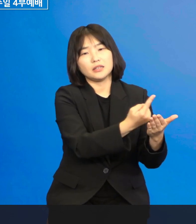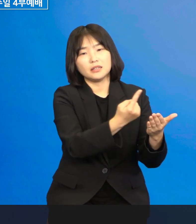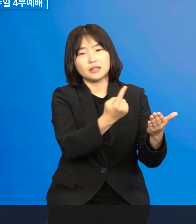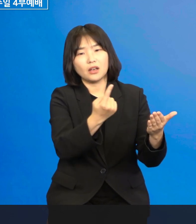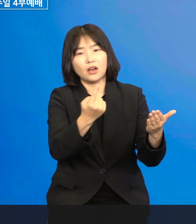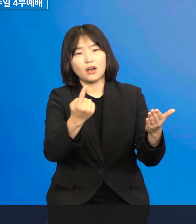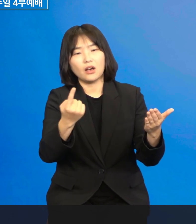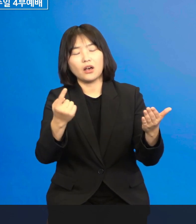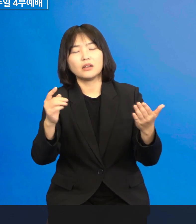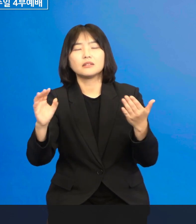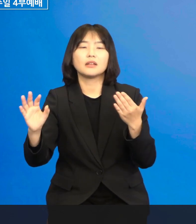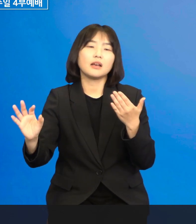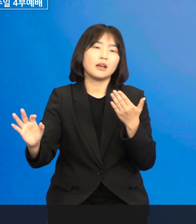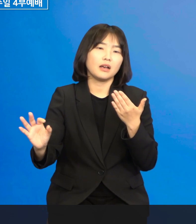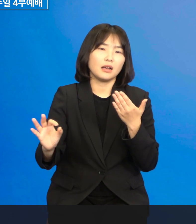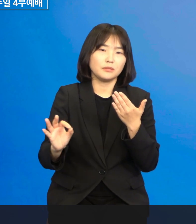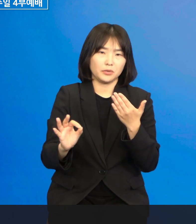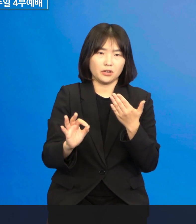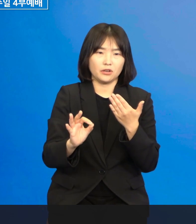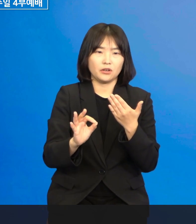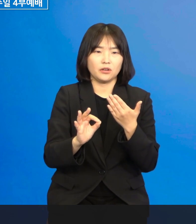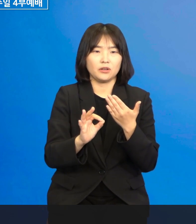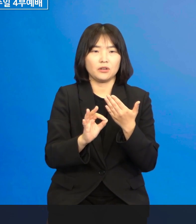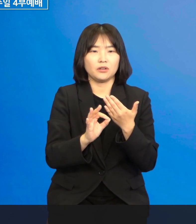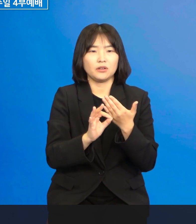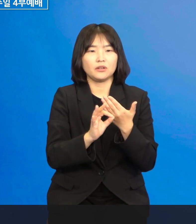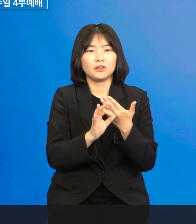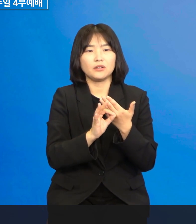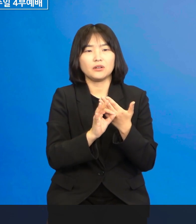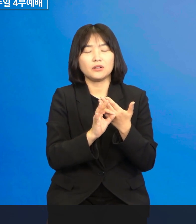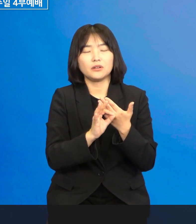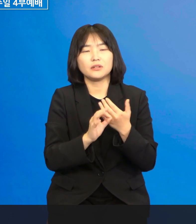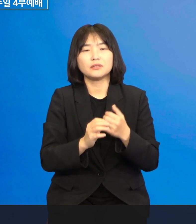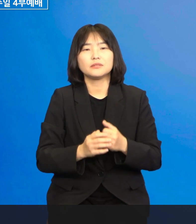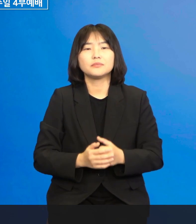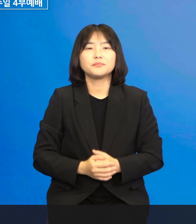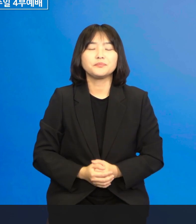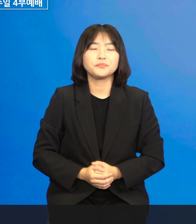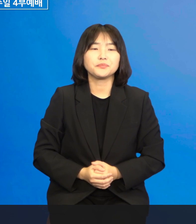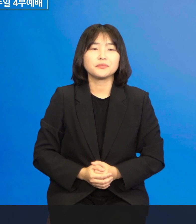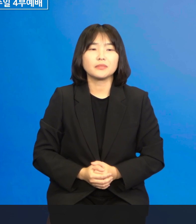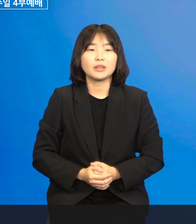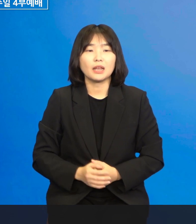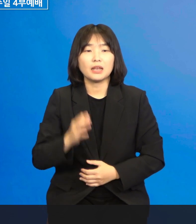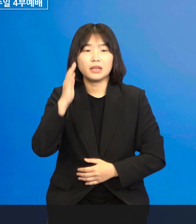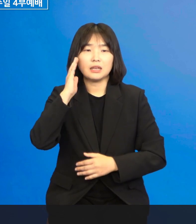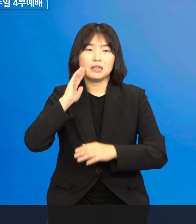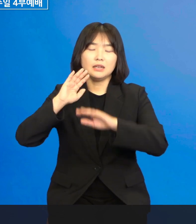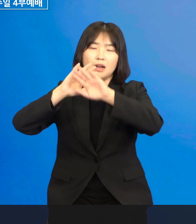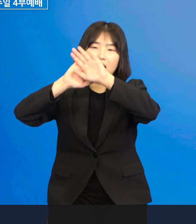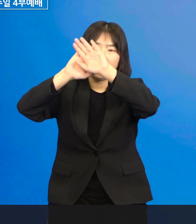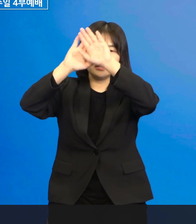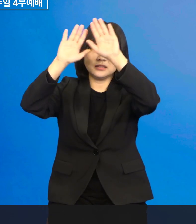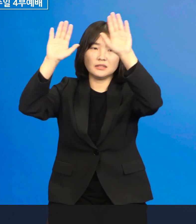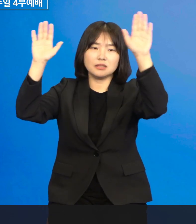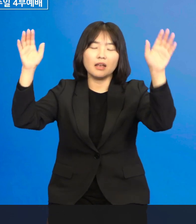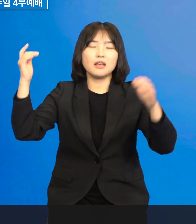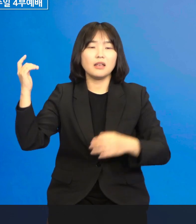악한 길 떠나 하늘에서 듣고 죄를 사하십니다.